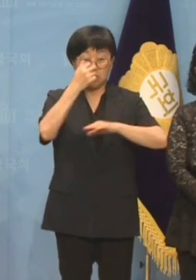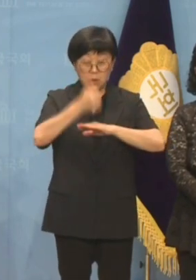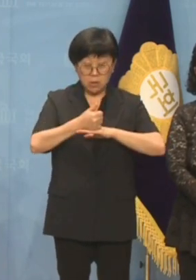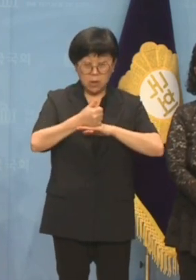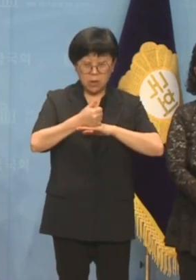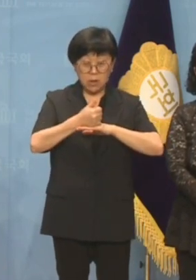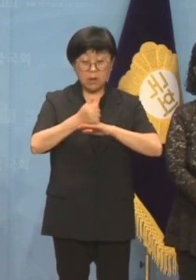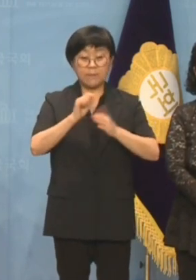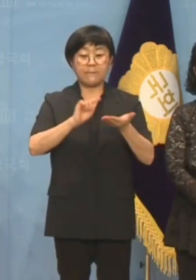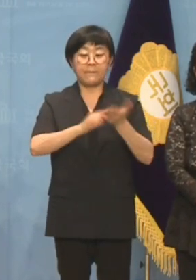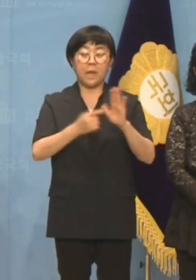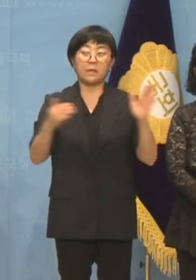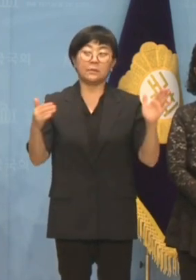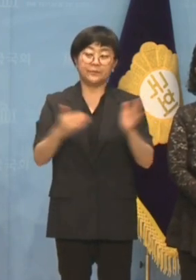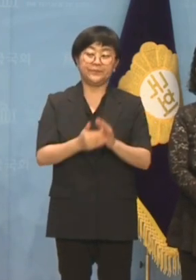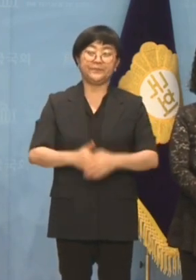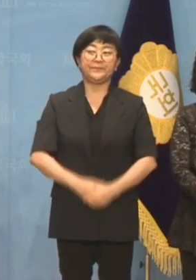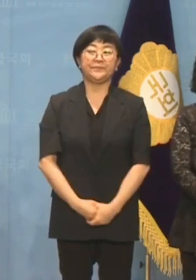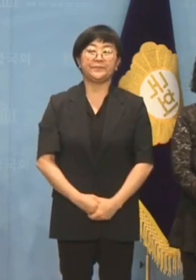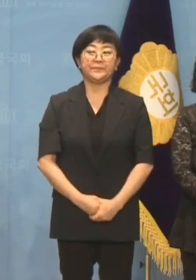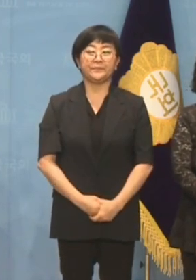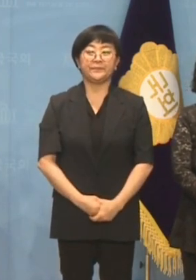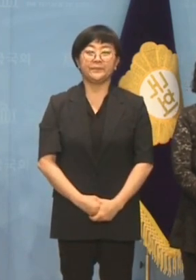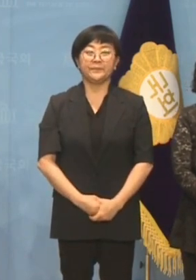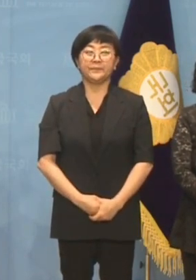결과를 도출하는 데 그치고 말았다.